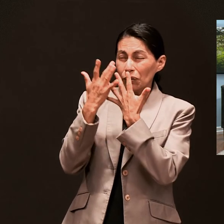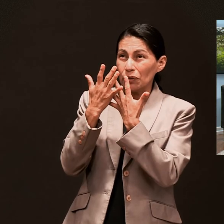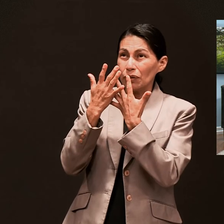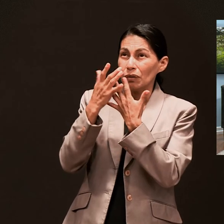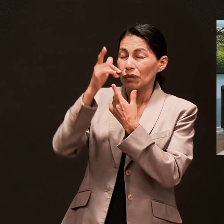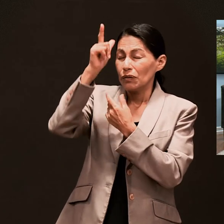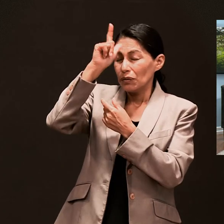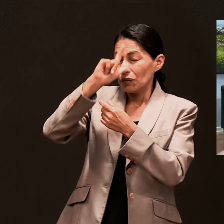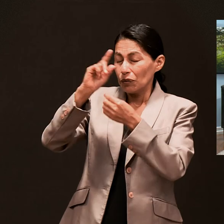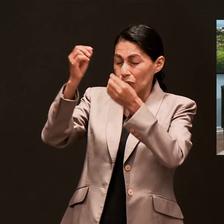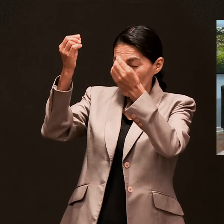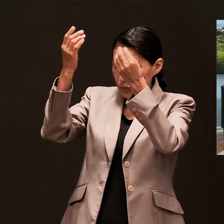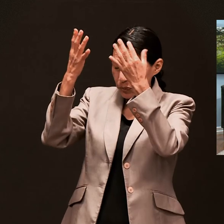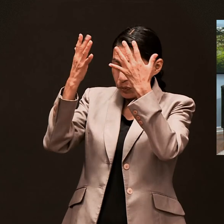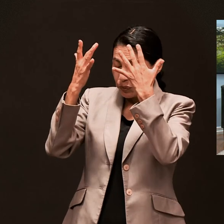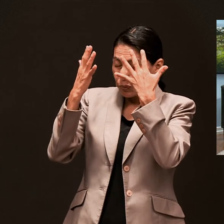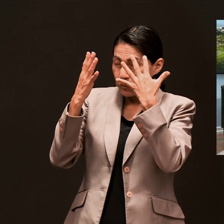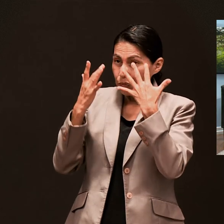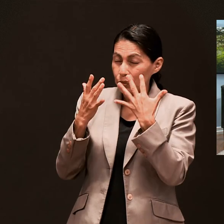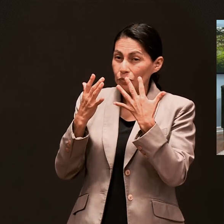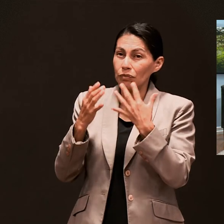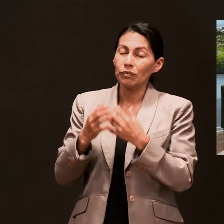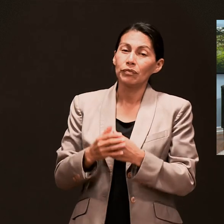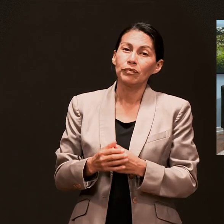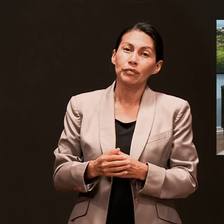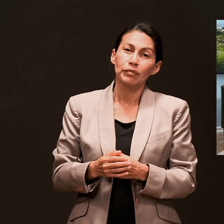me fortalezca espiritualmente